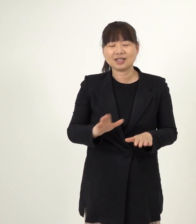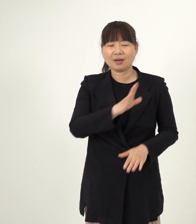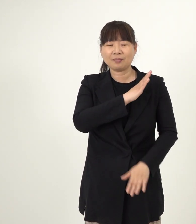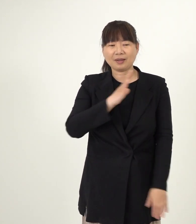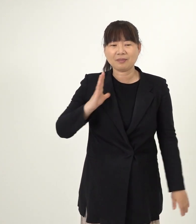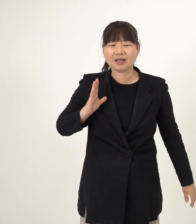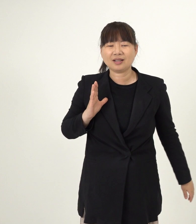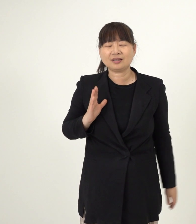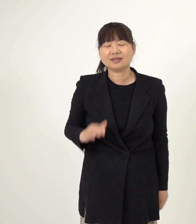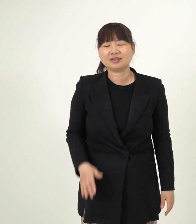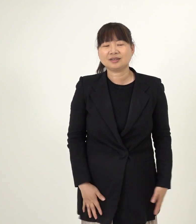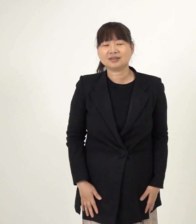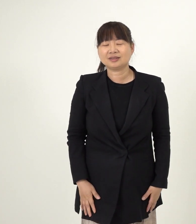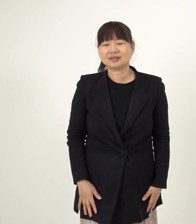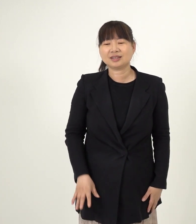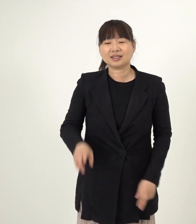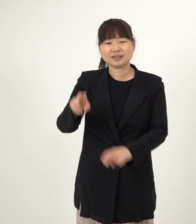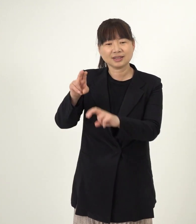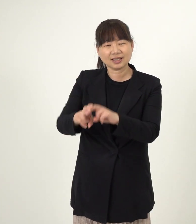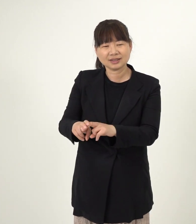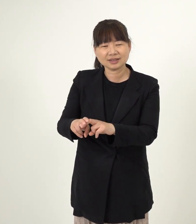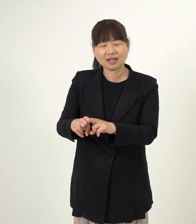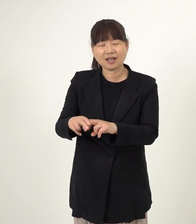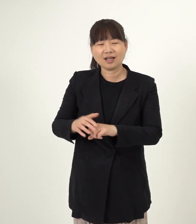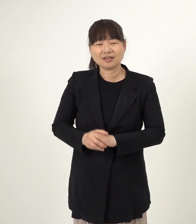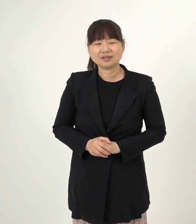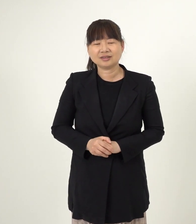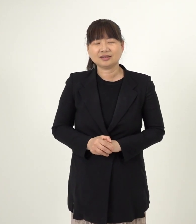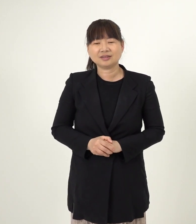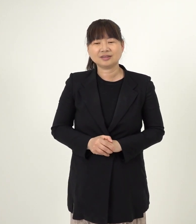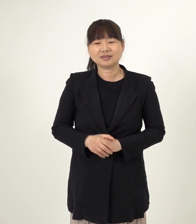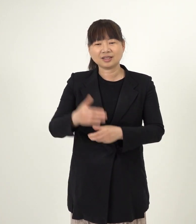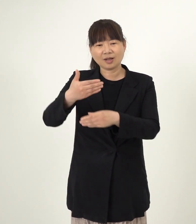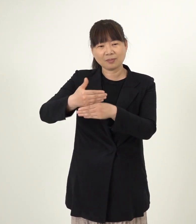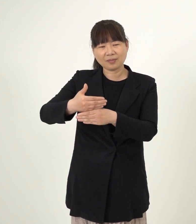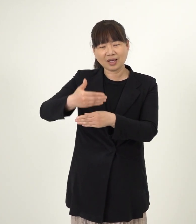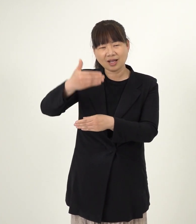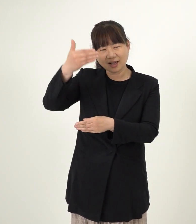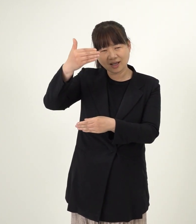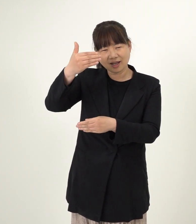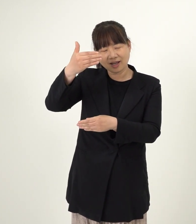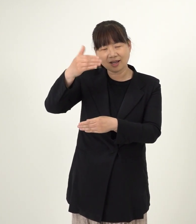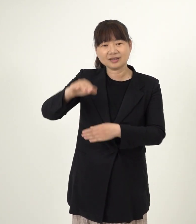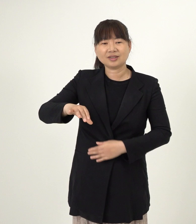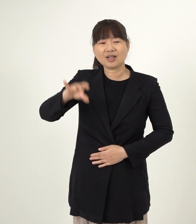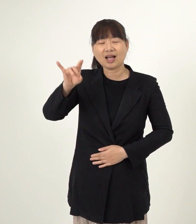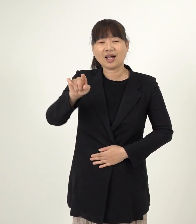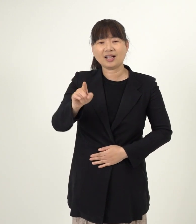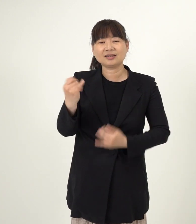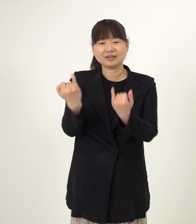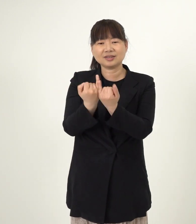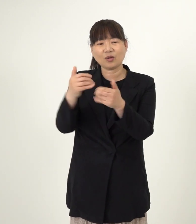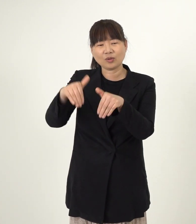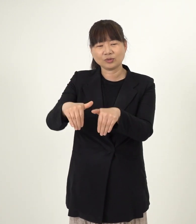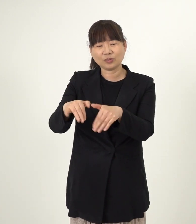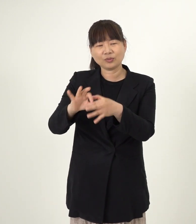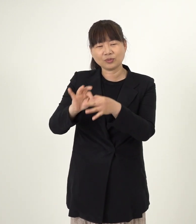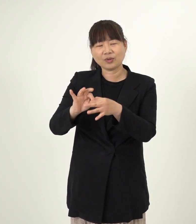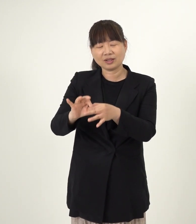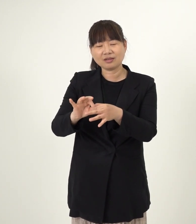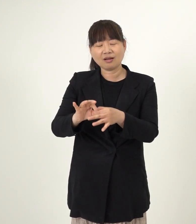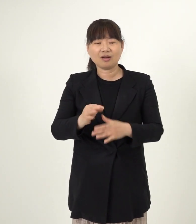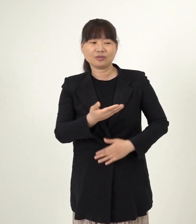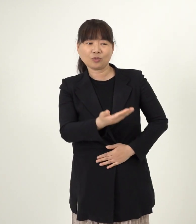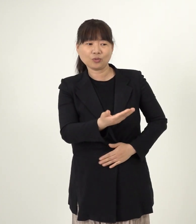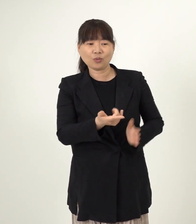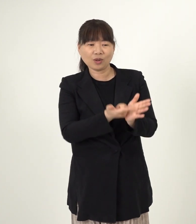배반의 현장이 막을 올리는 초두에 한 여종에 의해서 너도